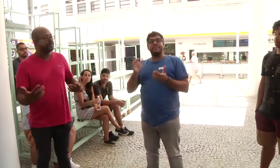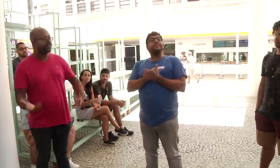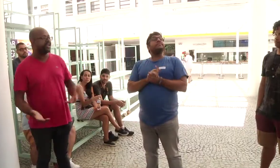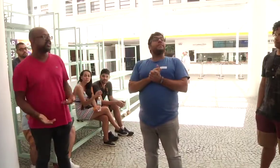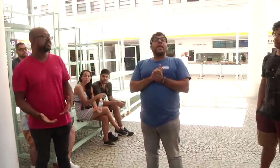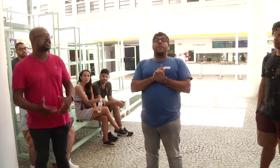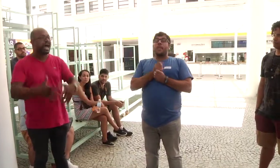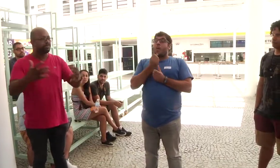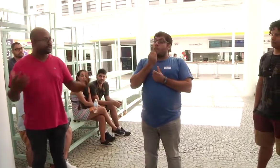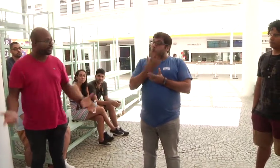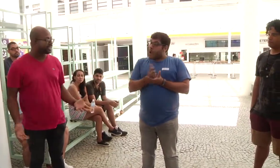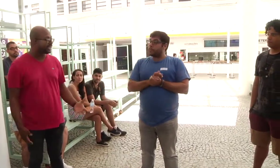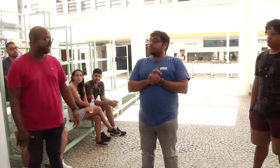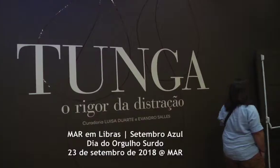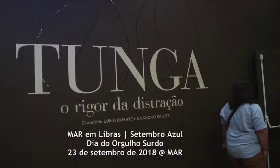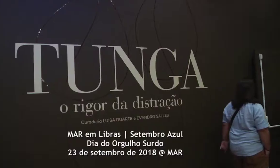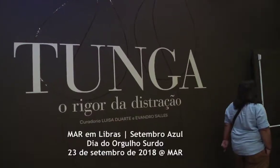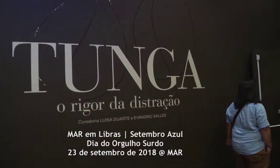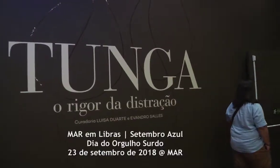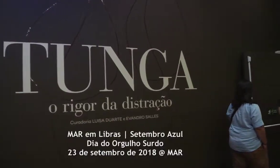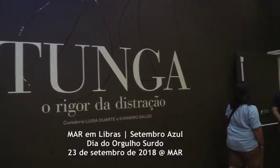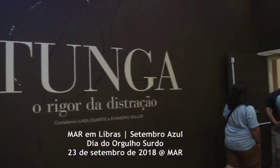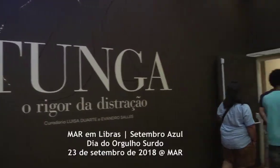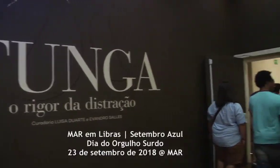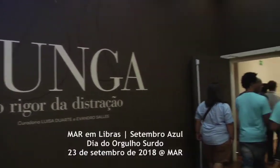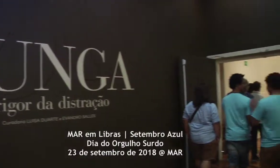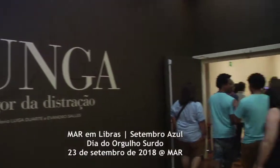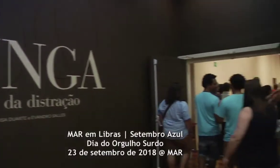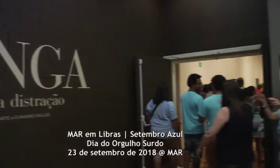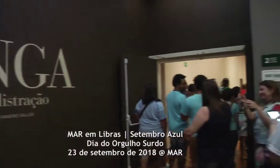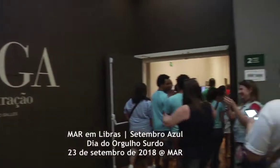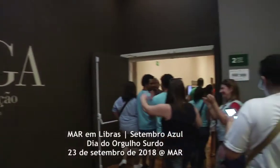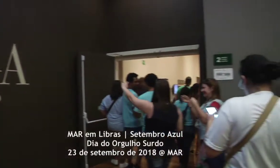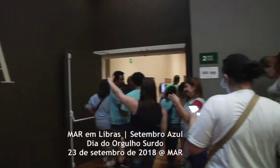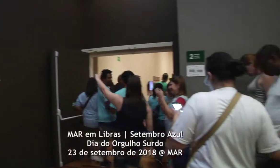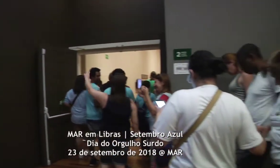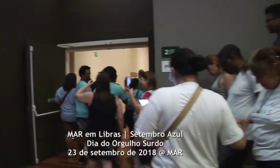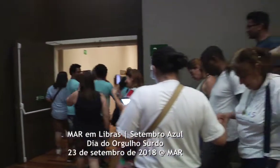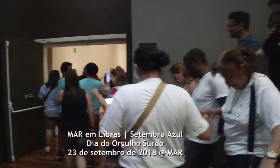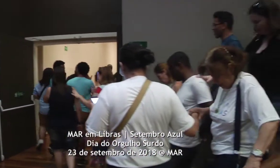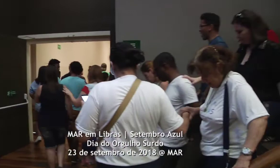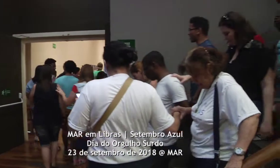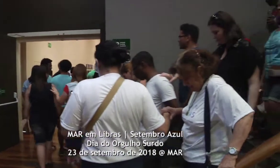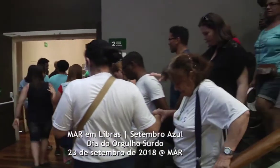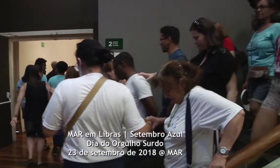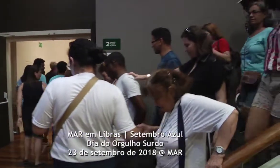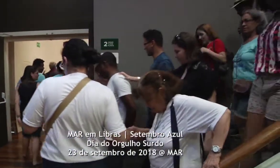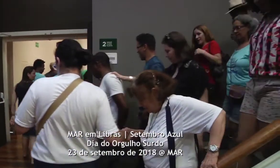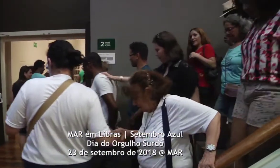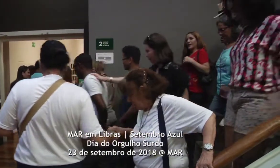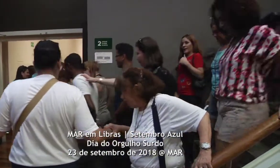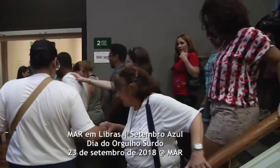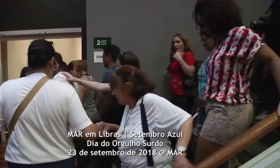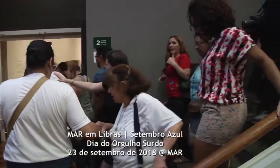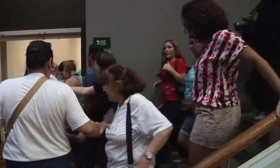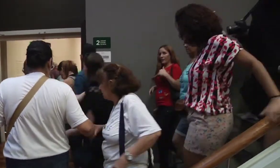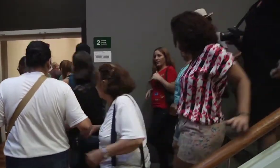muito feliz de estarmos todos aqui. A exposição Tunga, é essa aqui a exposição. É,